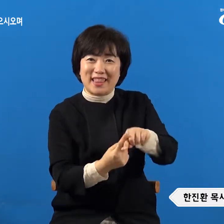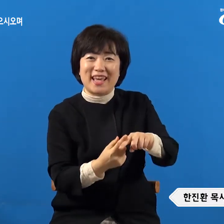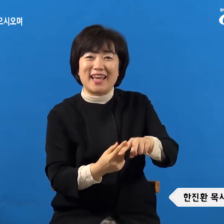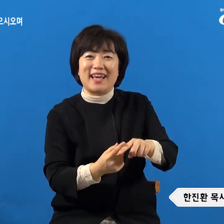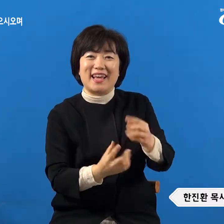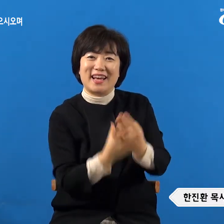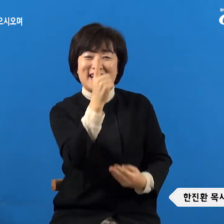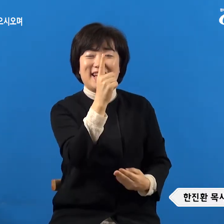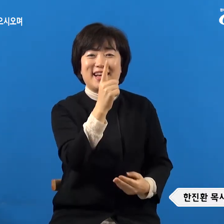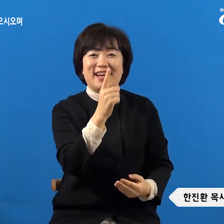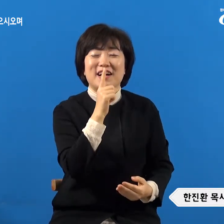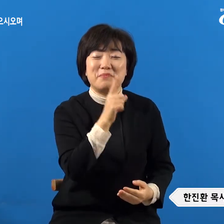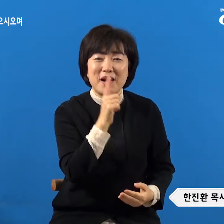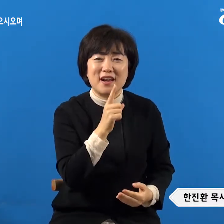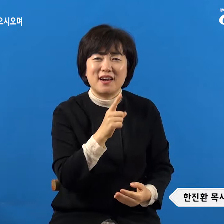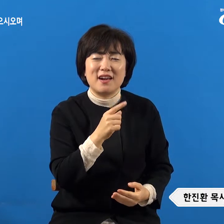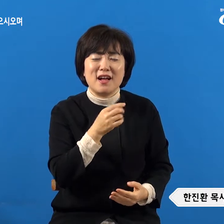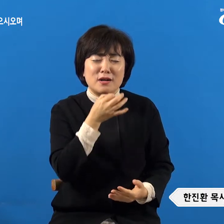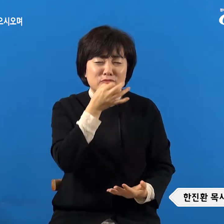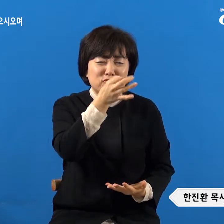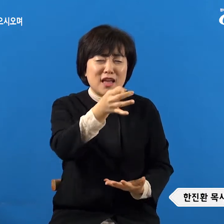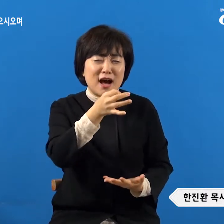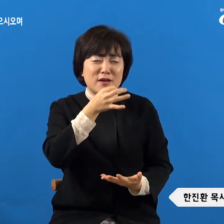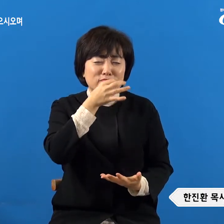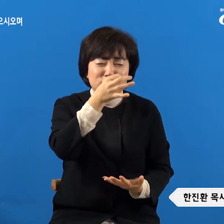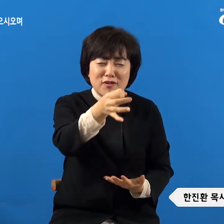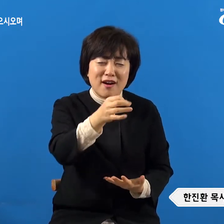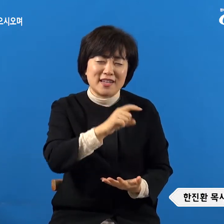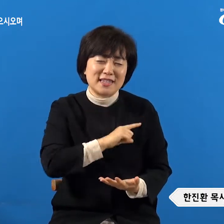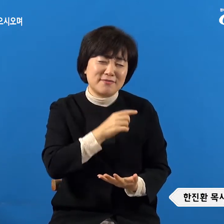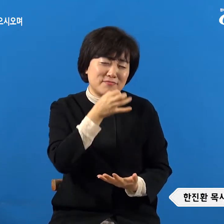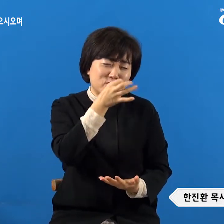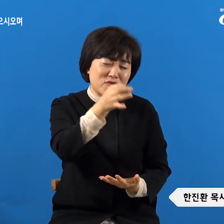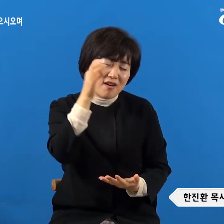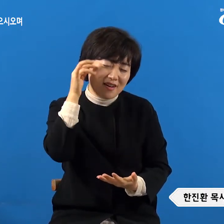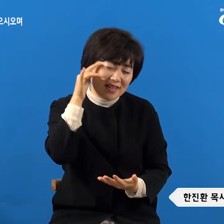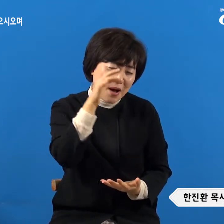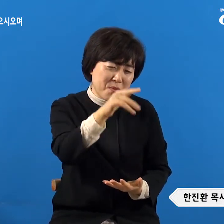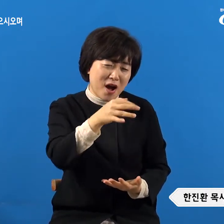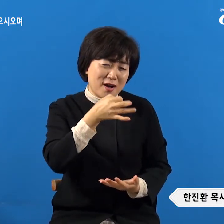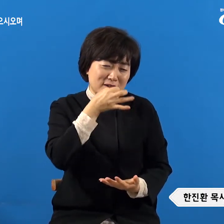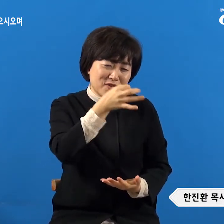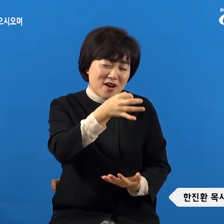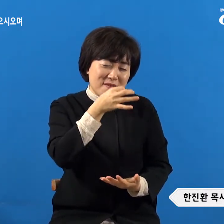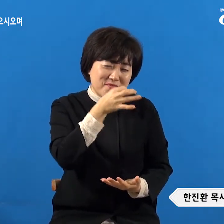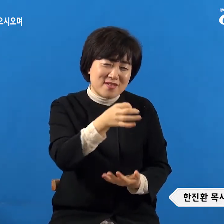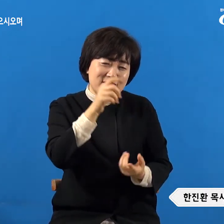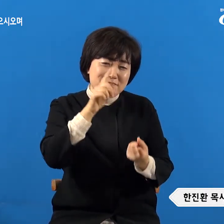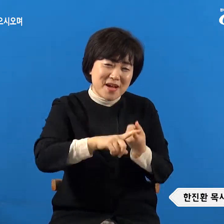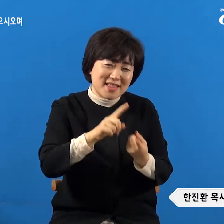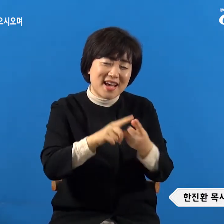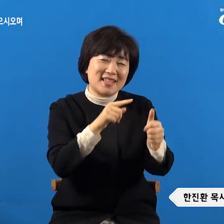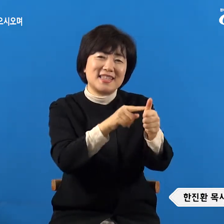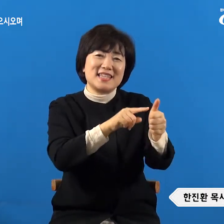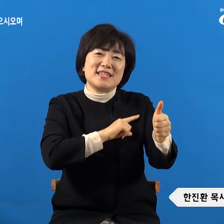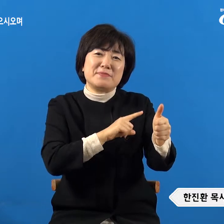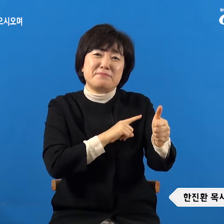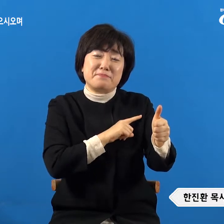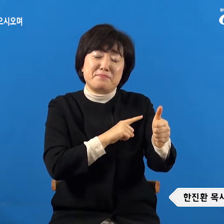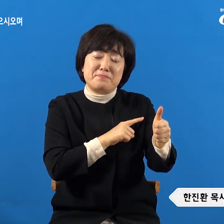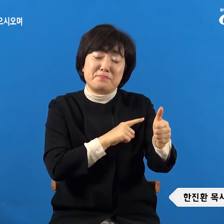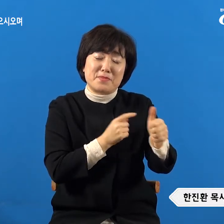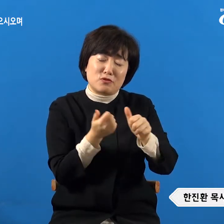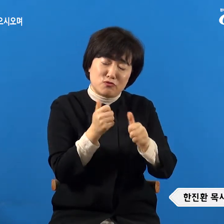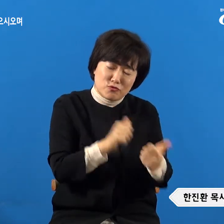부르다가 내가 죽어도 좋을 그런 대상이 있습니까? 아마 그런 대상이 있다면 그